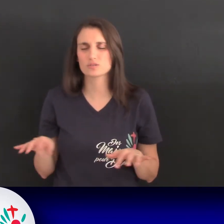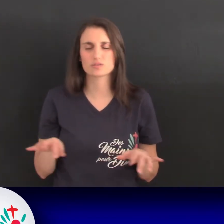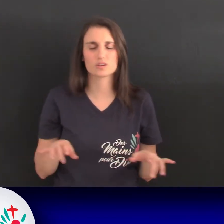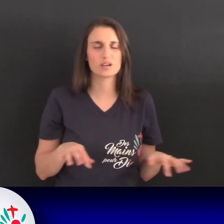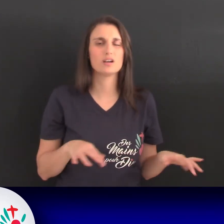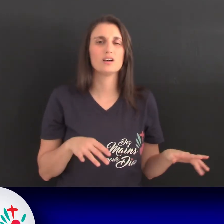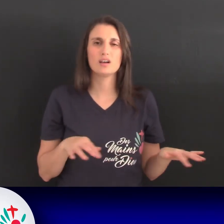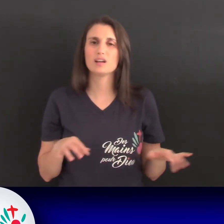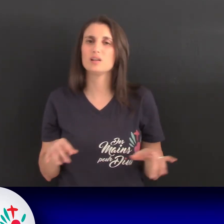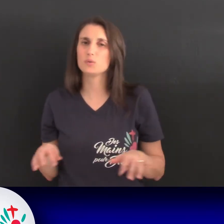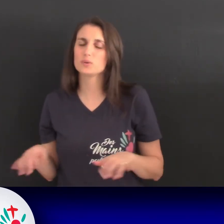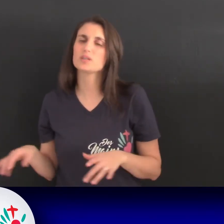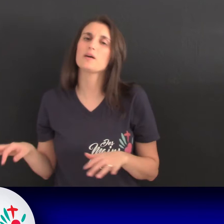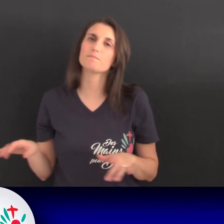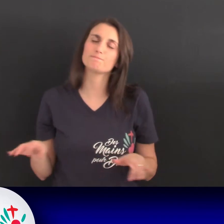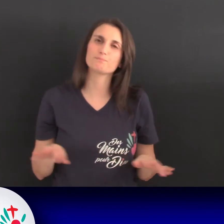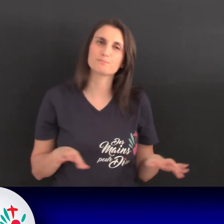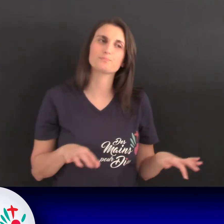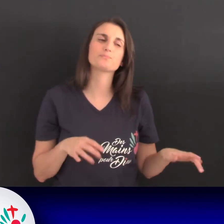Sois loué.